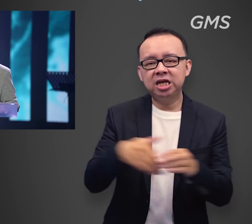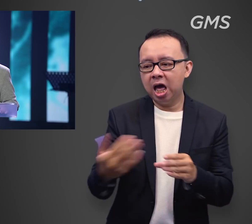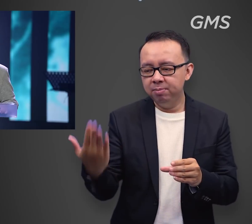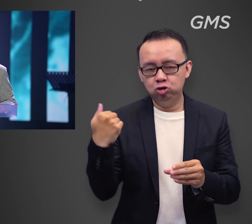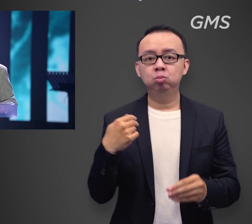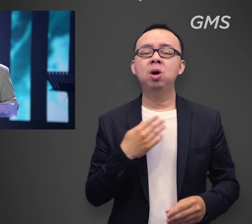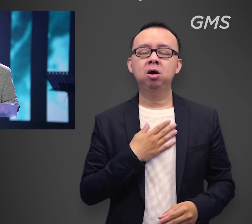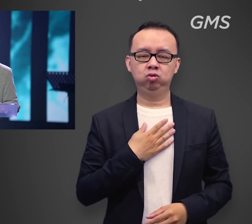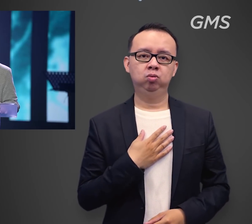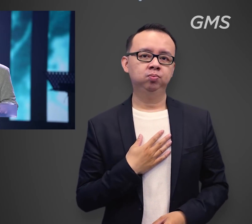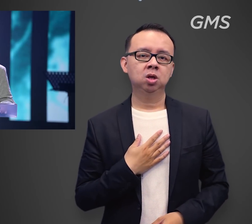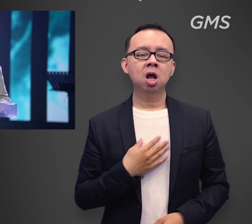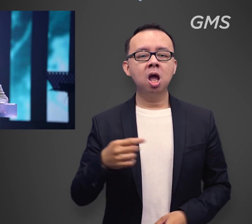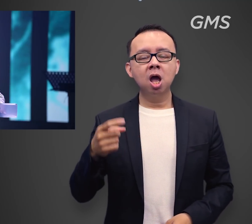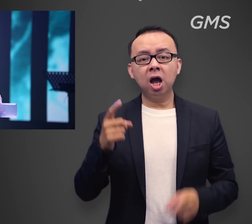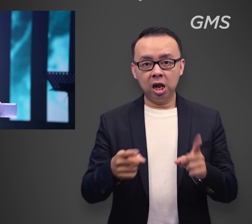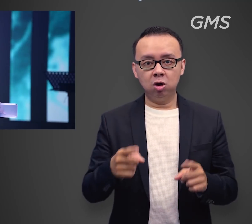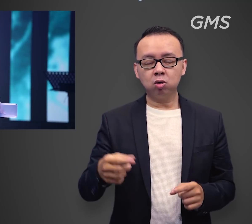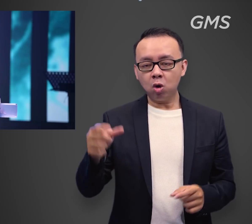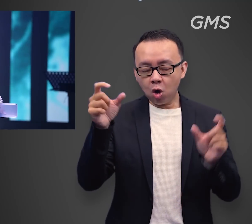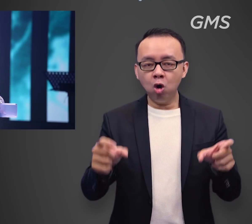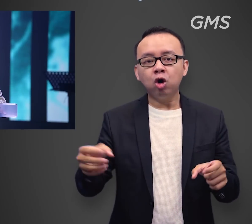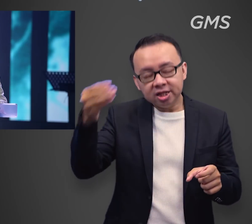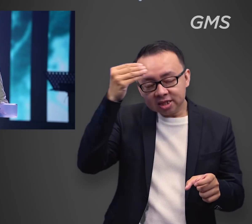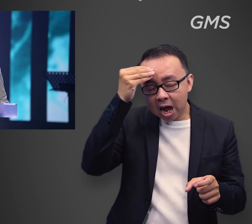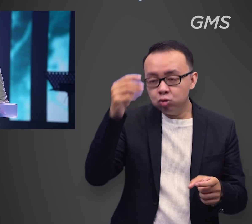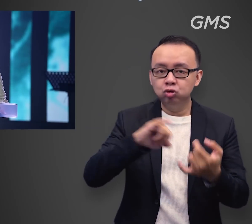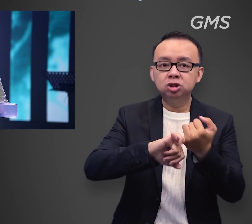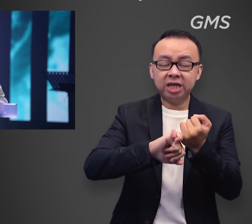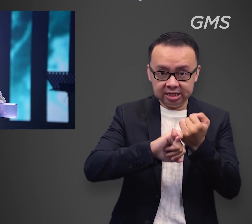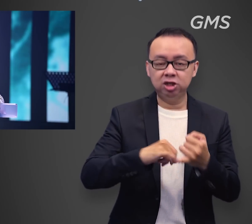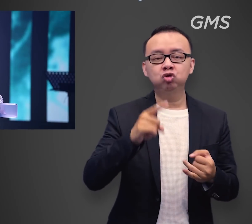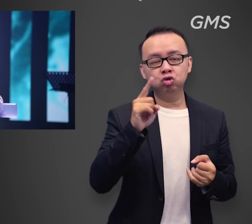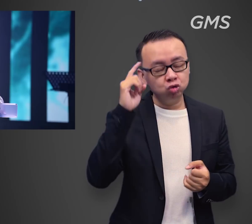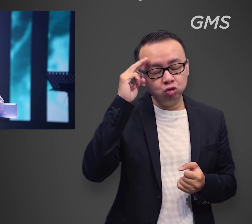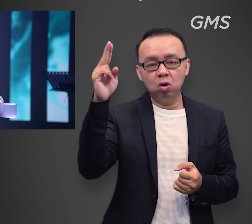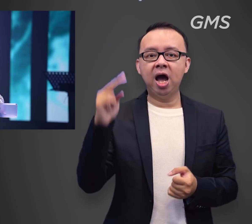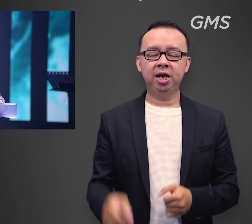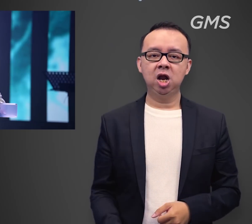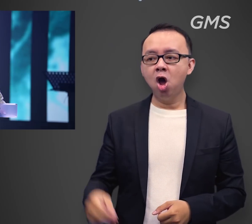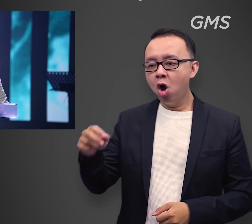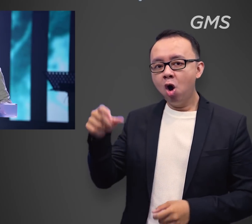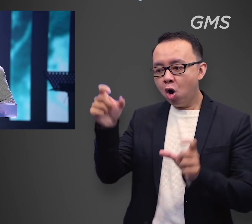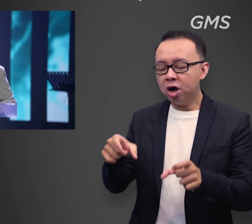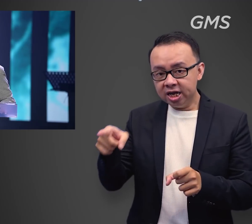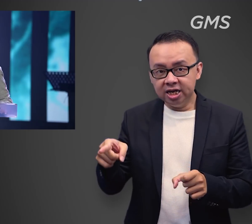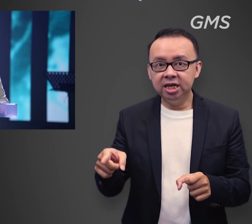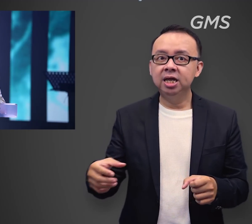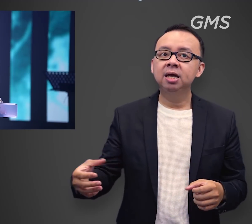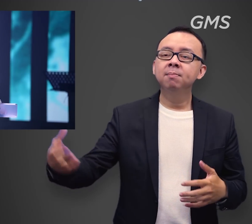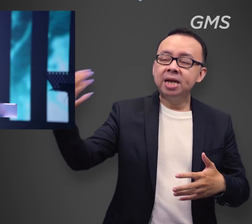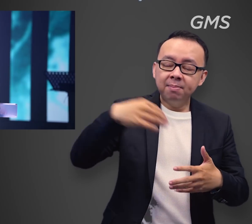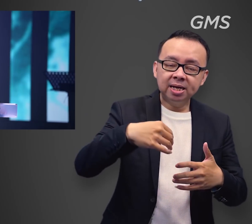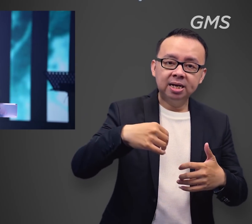akan digerakkan oleh visi Tuhan. Orang ini akan digerakkan oleh kehendak Tuhan. Orang ini akan digerakkan oleh tujuan yang pasti.